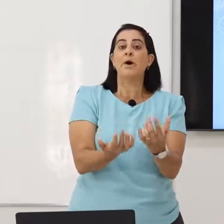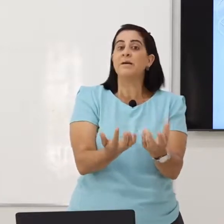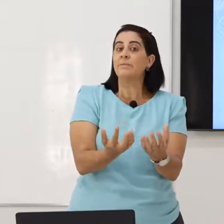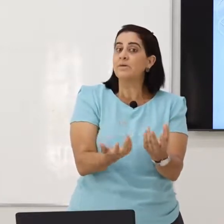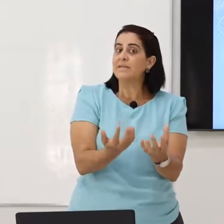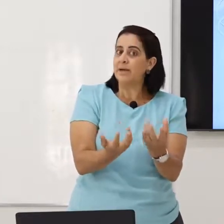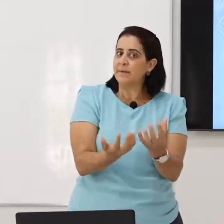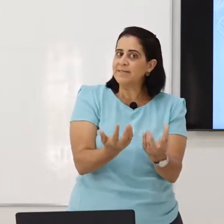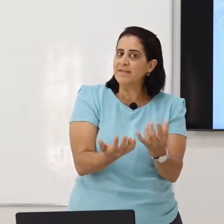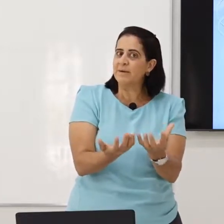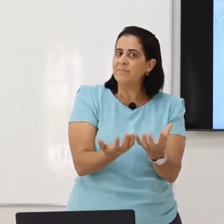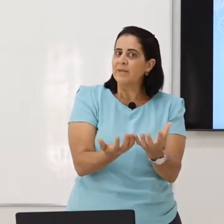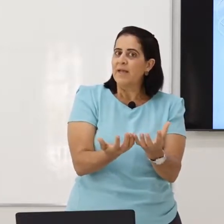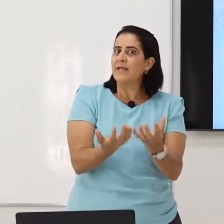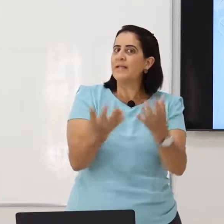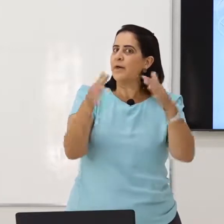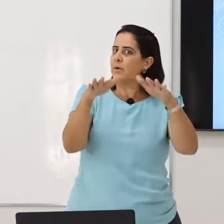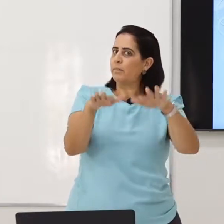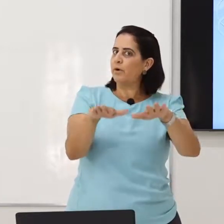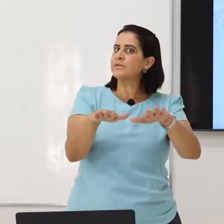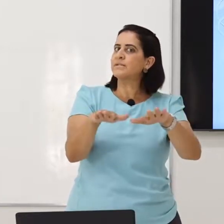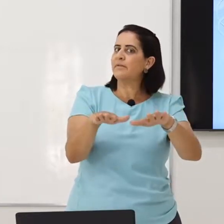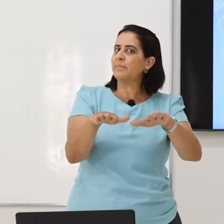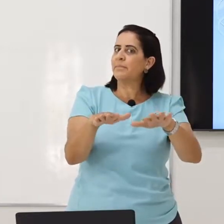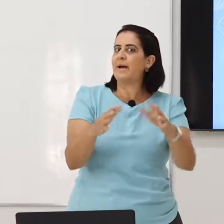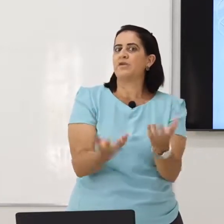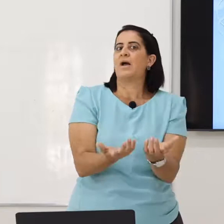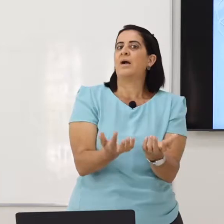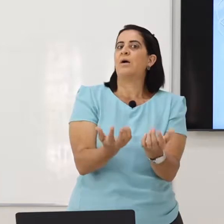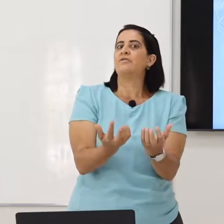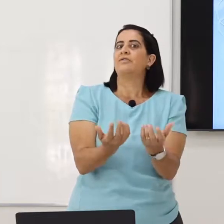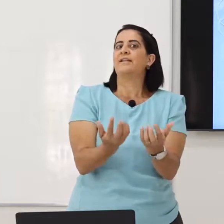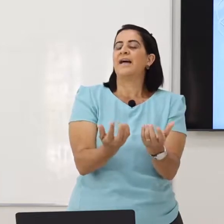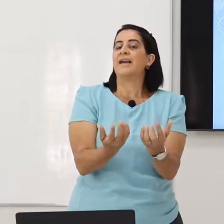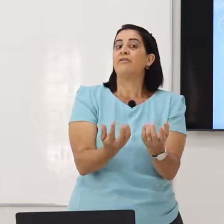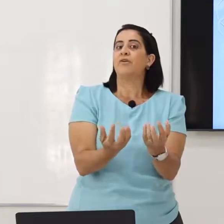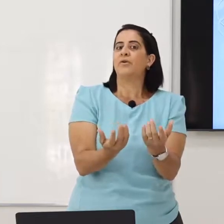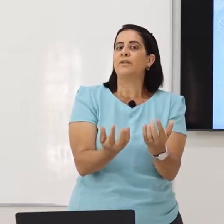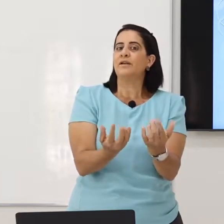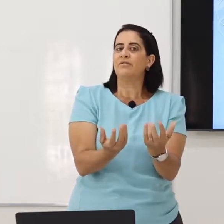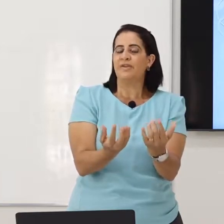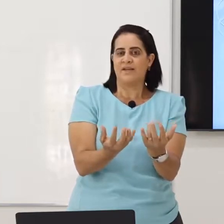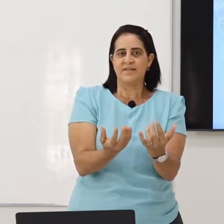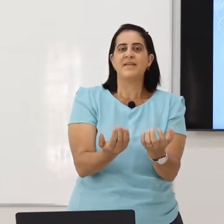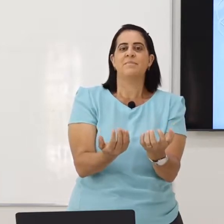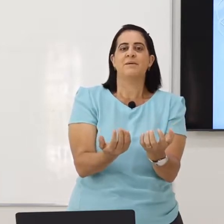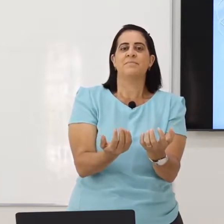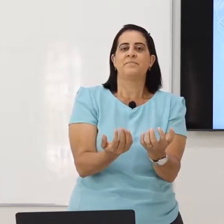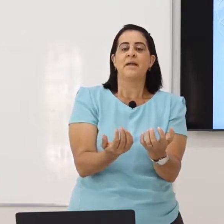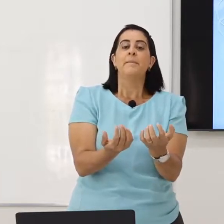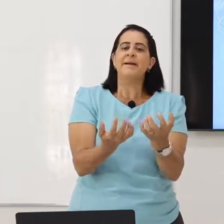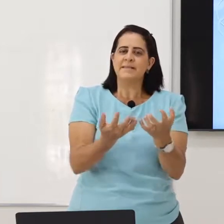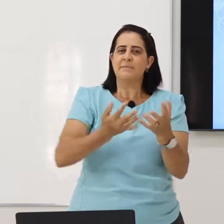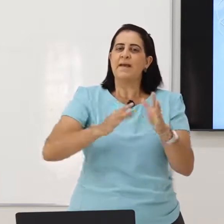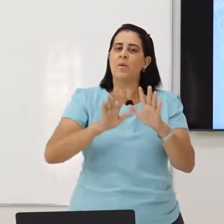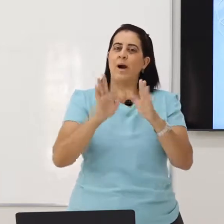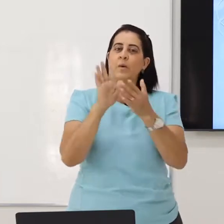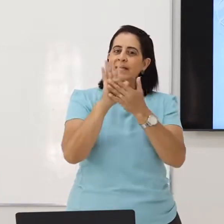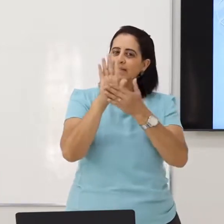da mão está para cima. Então, o aeroporto estava para baixo. Agora, em fritar, ela volta e fica em cima. Percebeu? A orientação